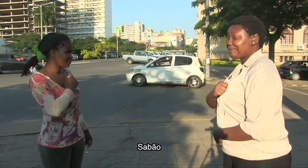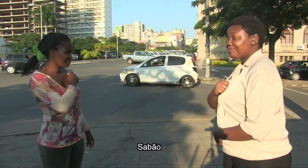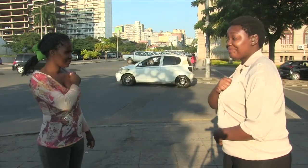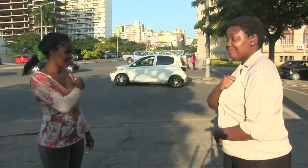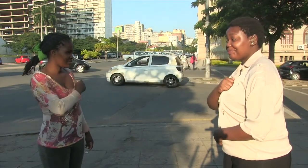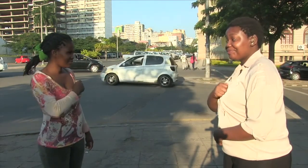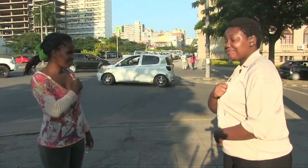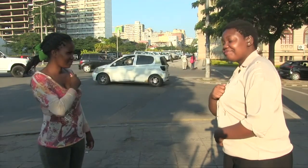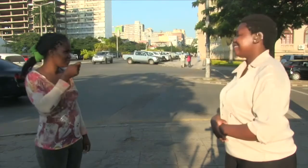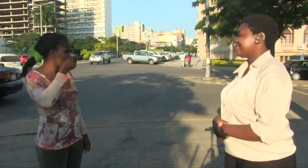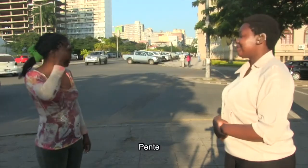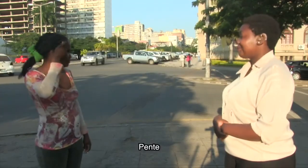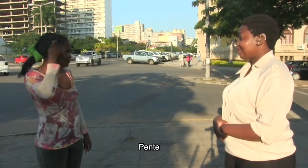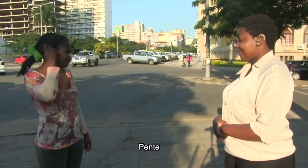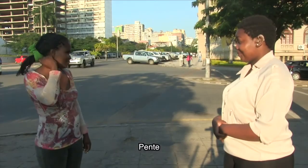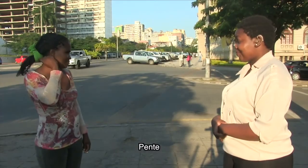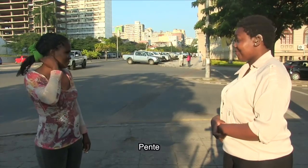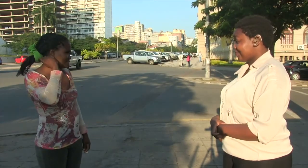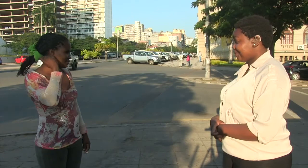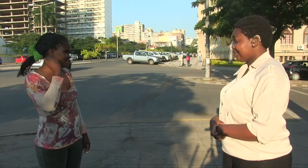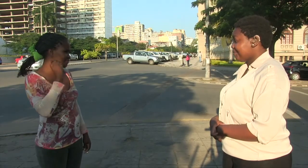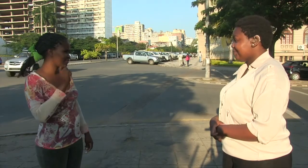Sabão. Pente.